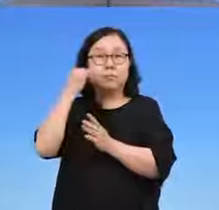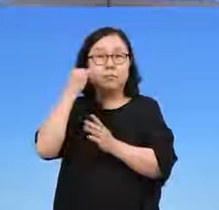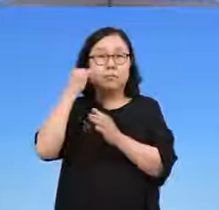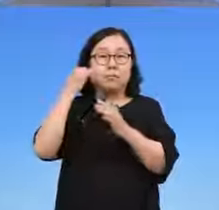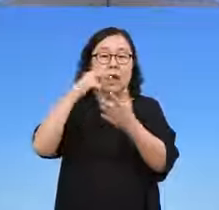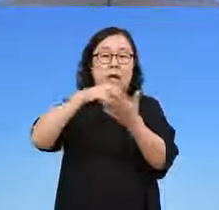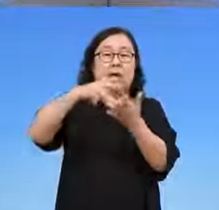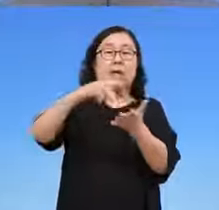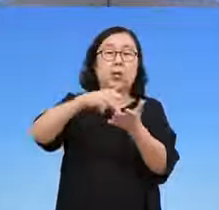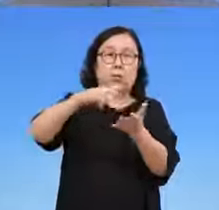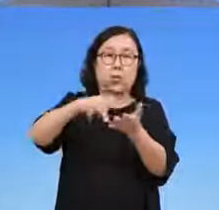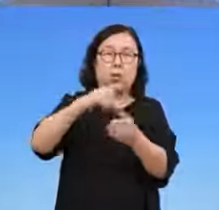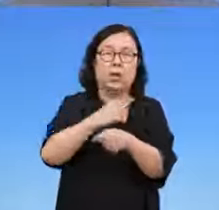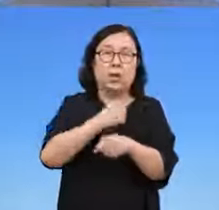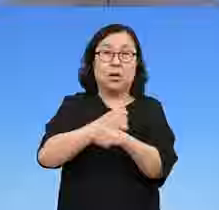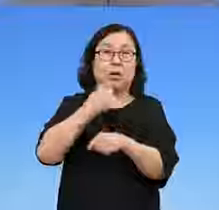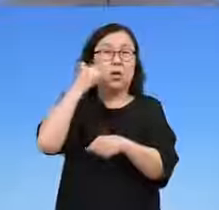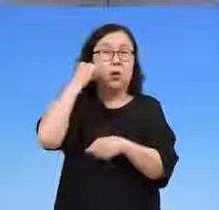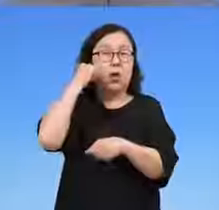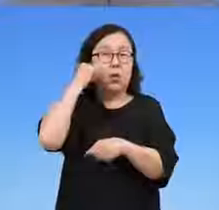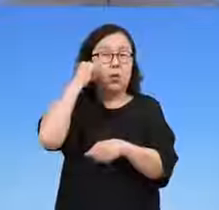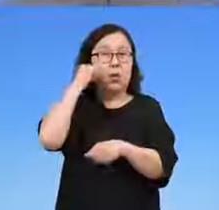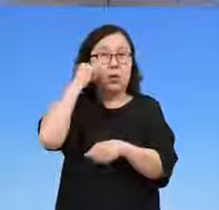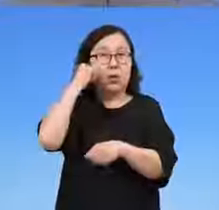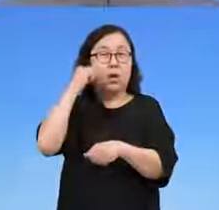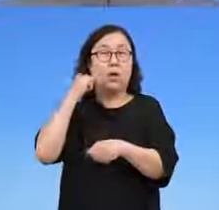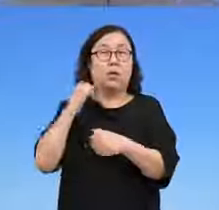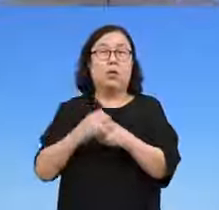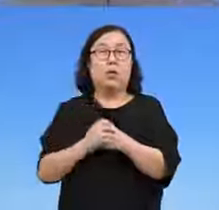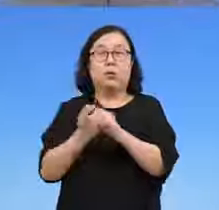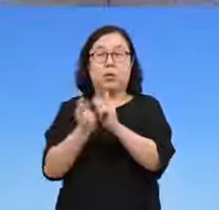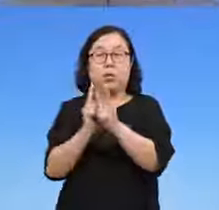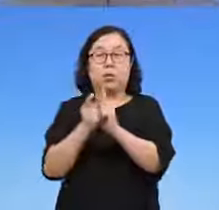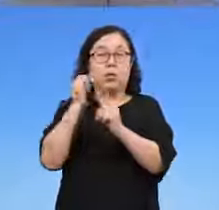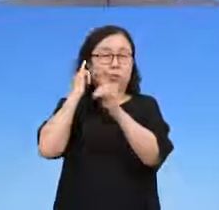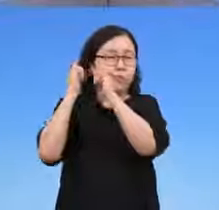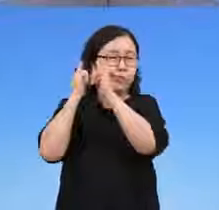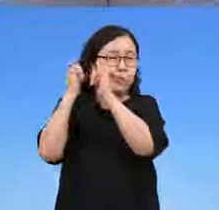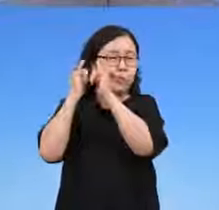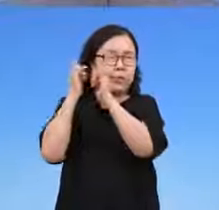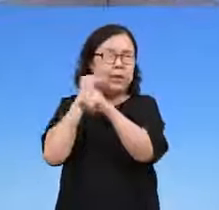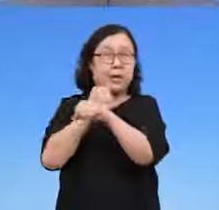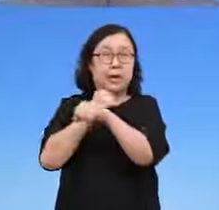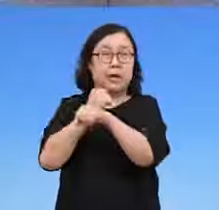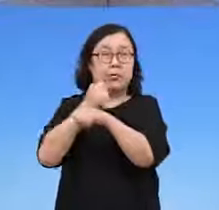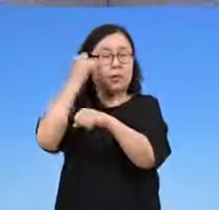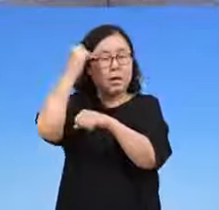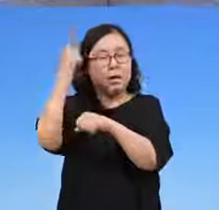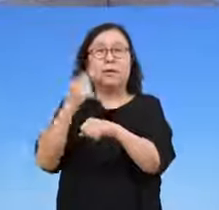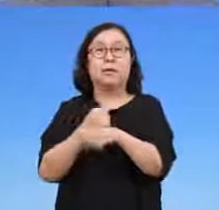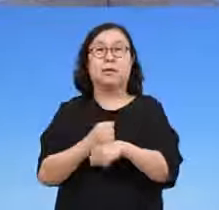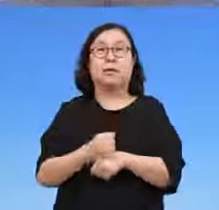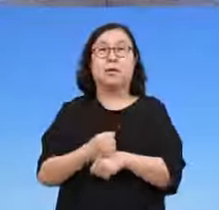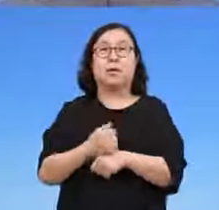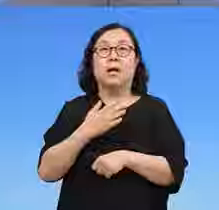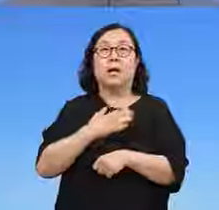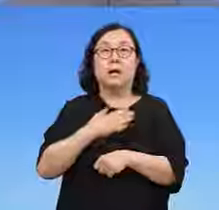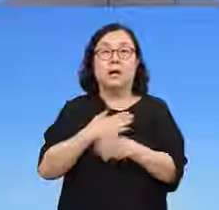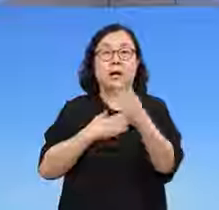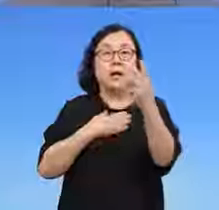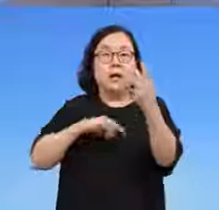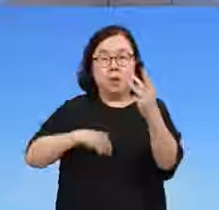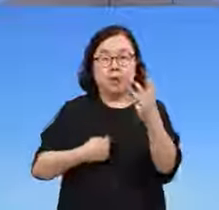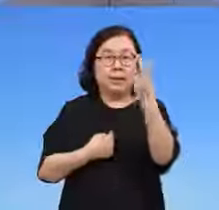7번 8번이 나누는데 얼마나 행복한지 모른다 그러는 거예요. 이게 3+1 법칙입니다. 신앙생활은 내가